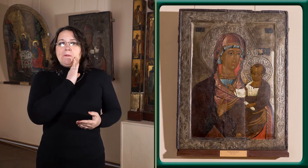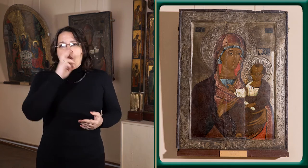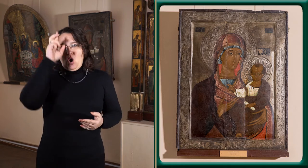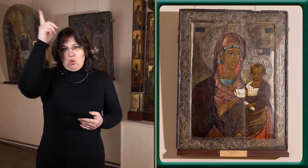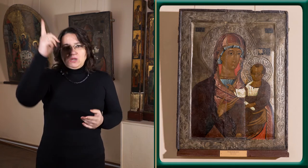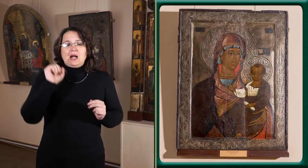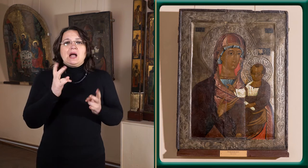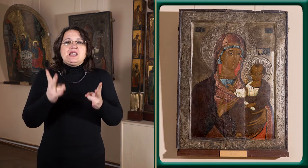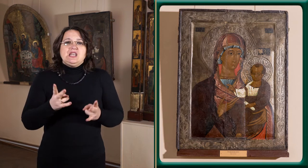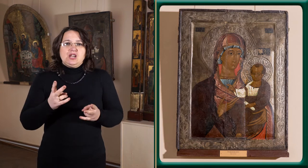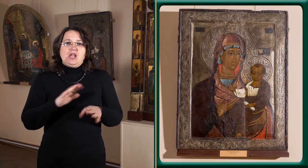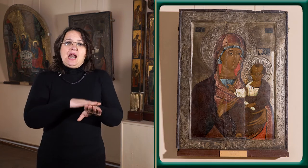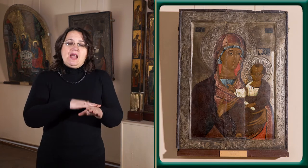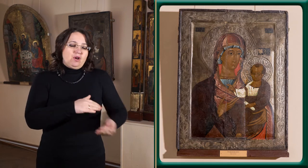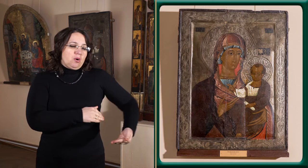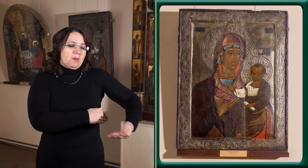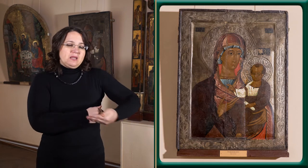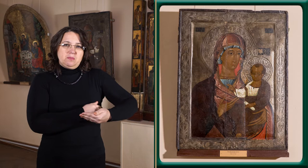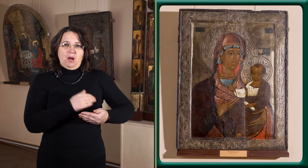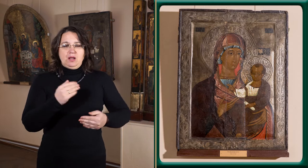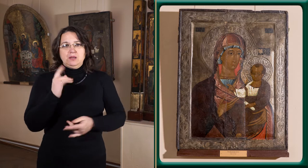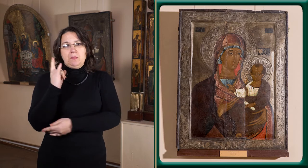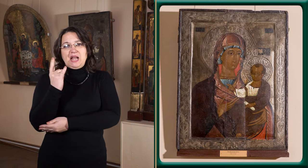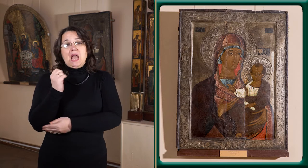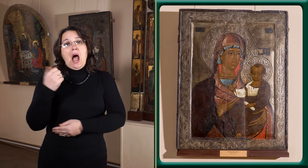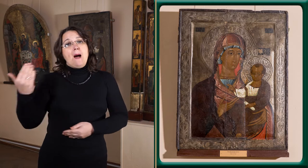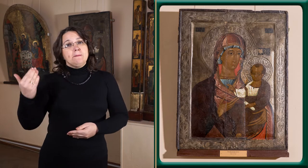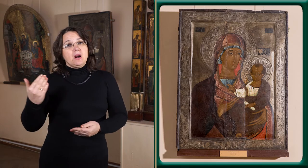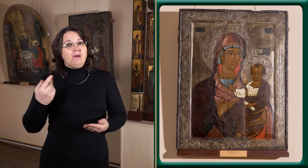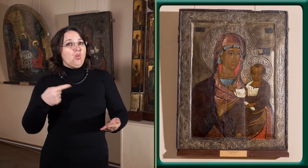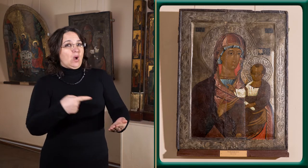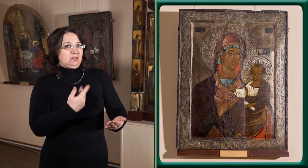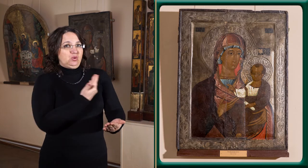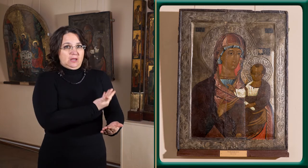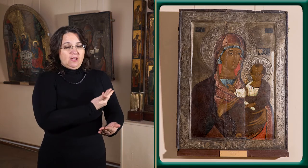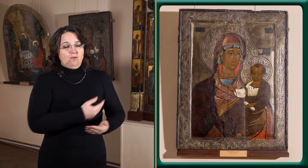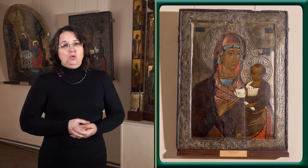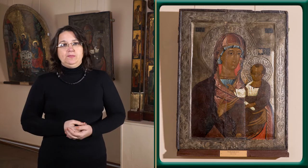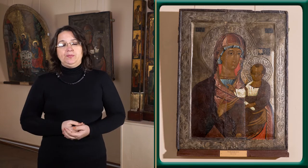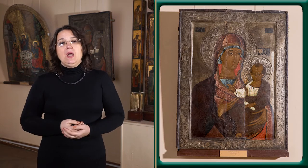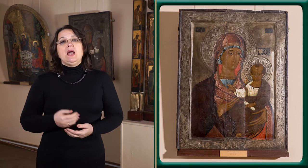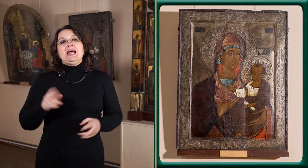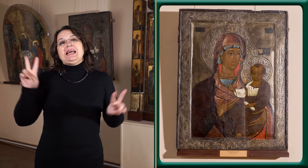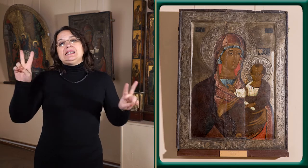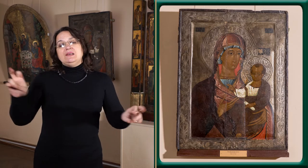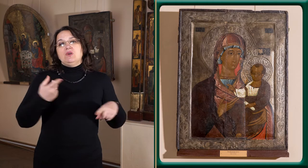как трепетно левой рукой она обнимает Богомладенца, а правой указывает на него. Символы,